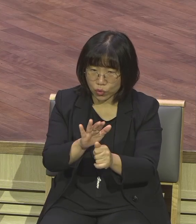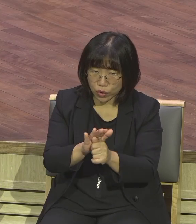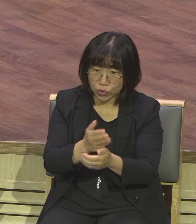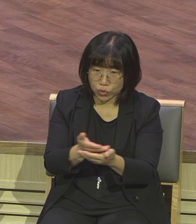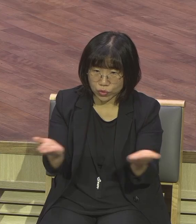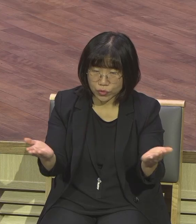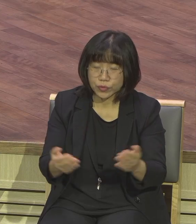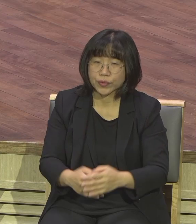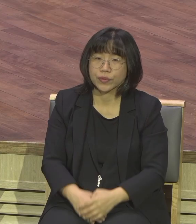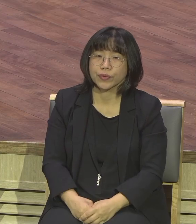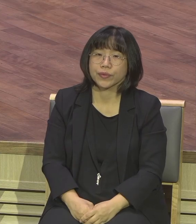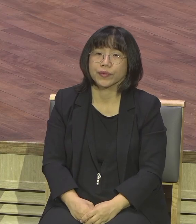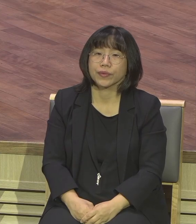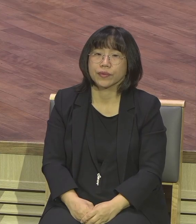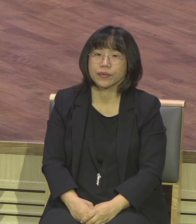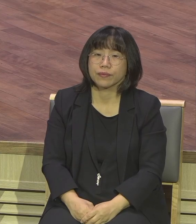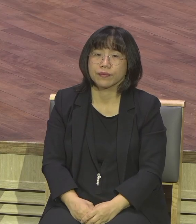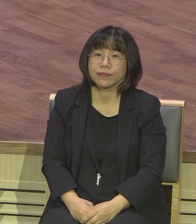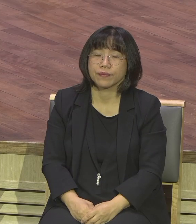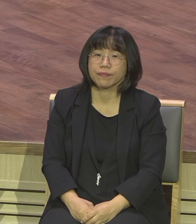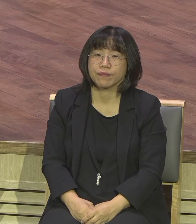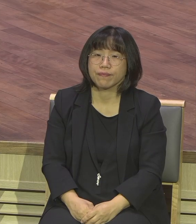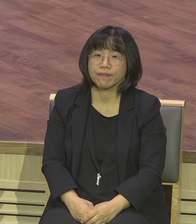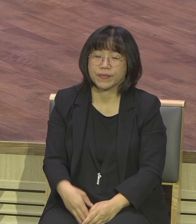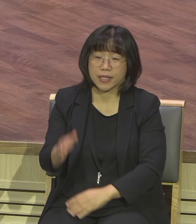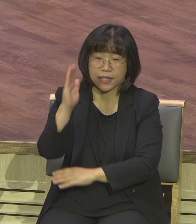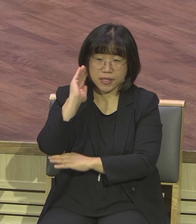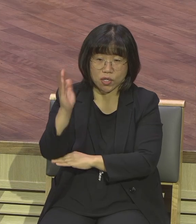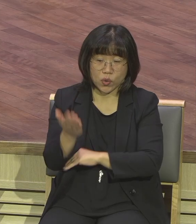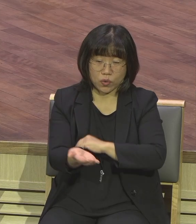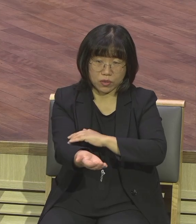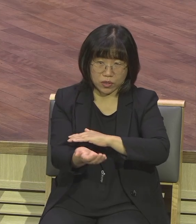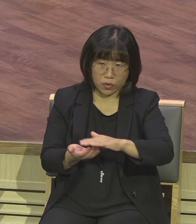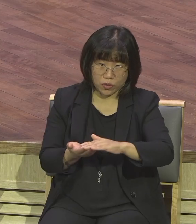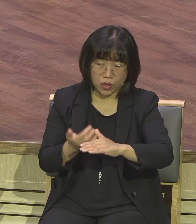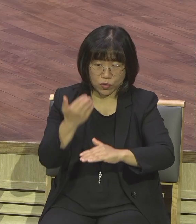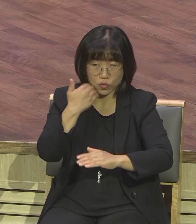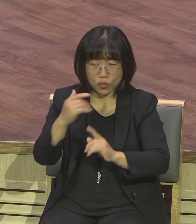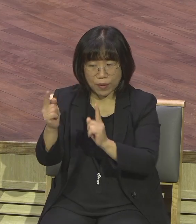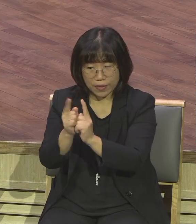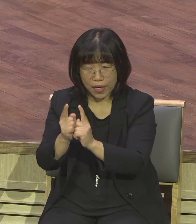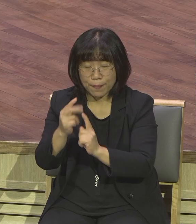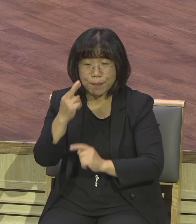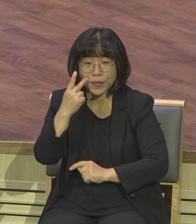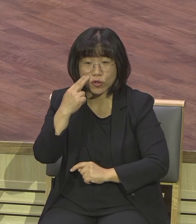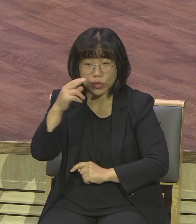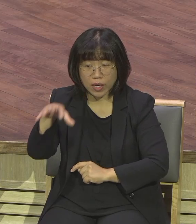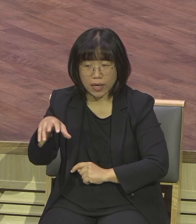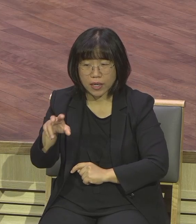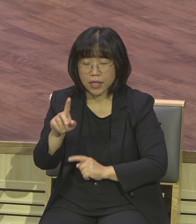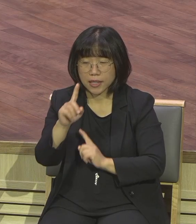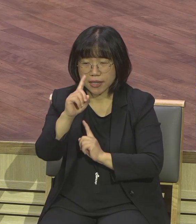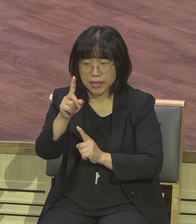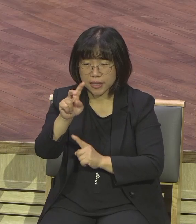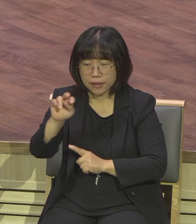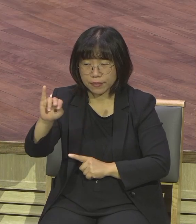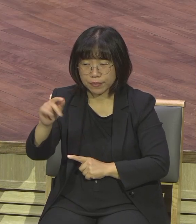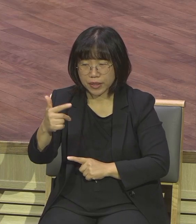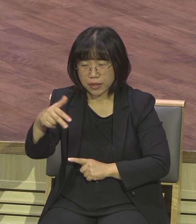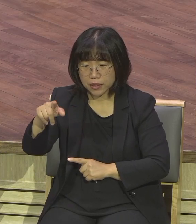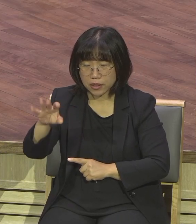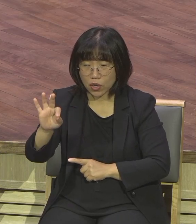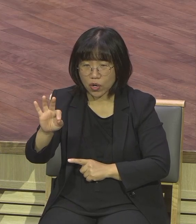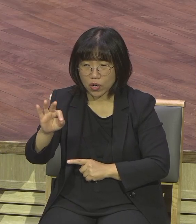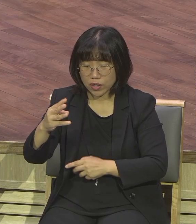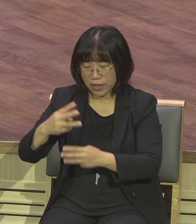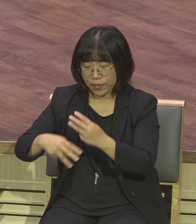하고 있잖아요. 오늘 조금 전에도 우리 내가 예비 설교 직전에 우리 저 미국에서 이민정 렘넌트 왔어요. 동생